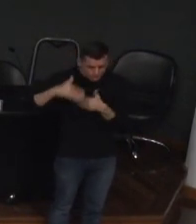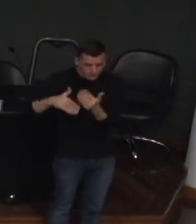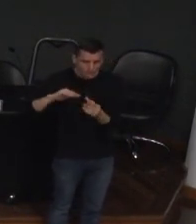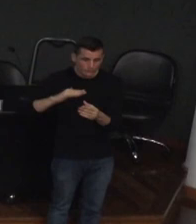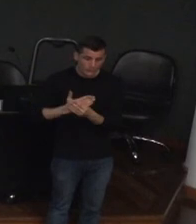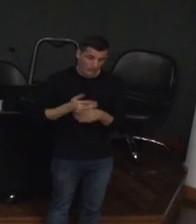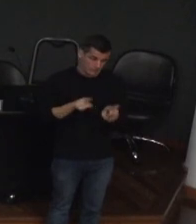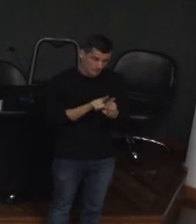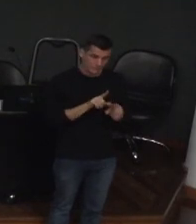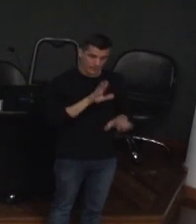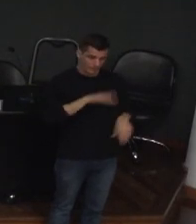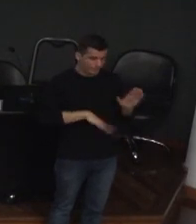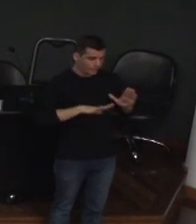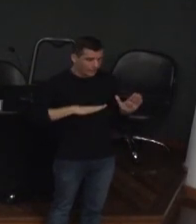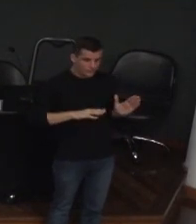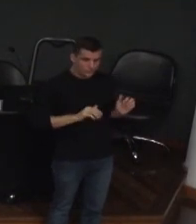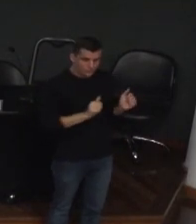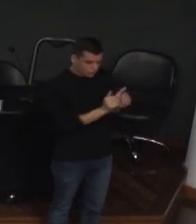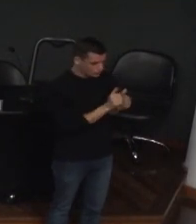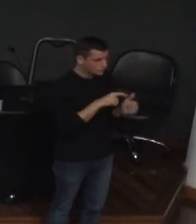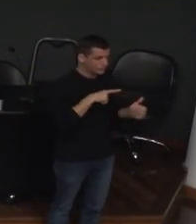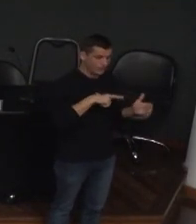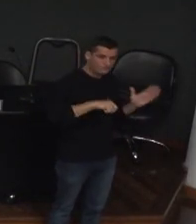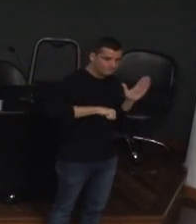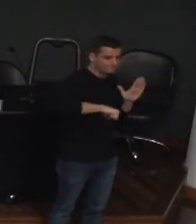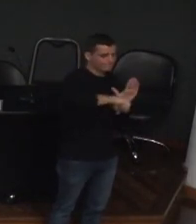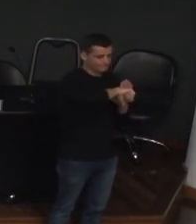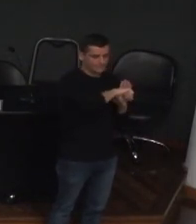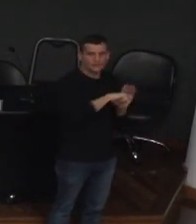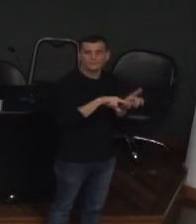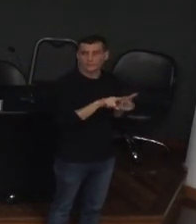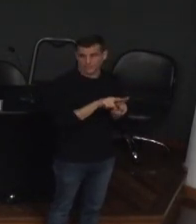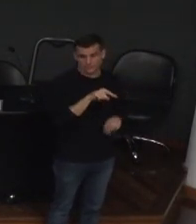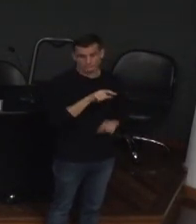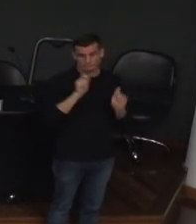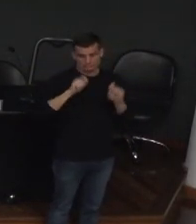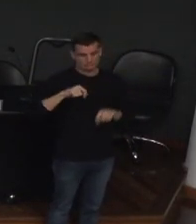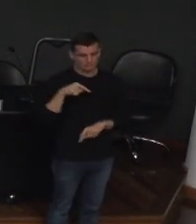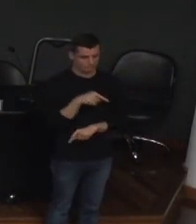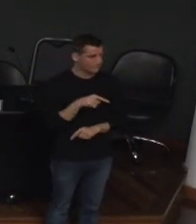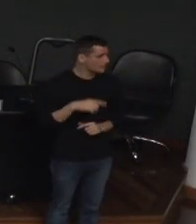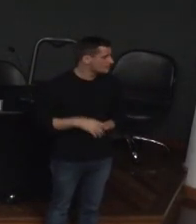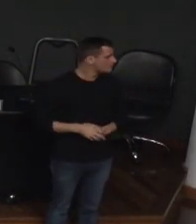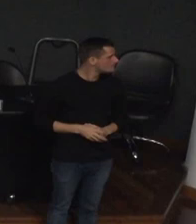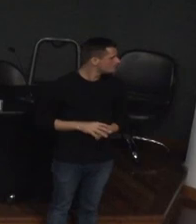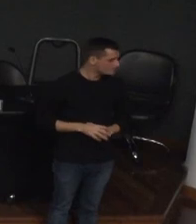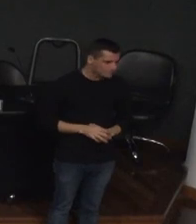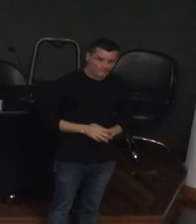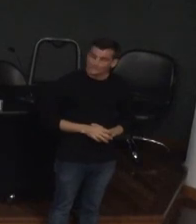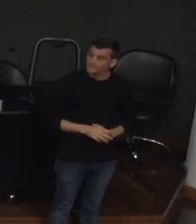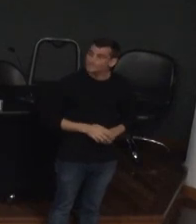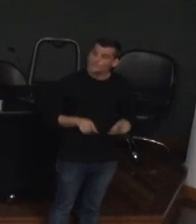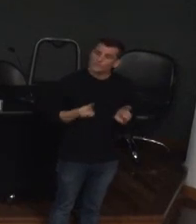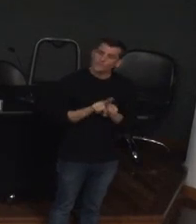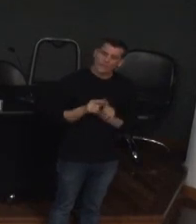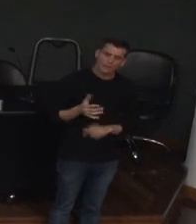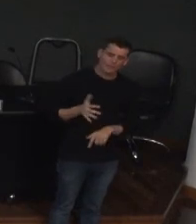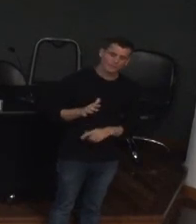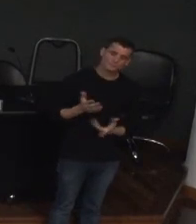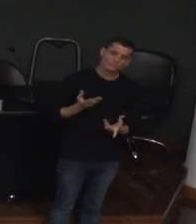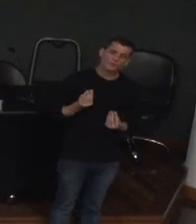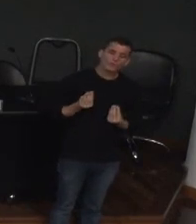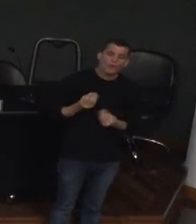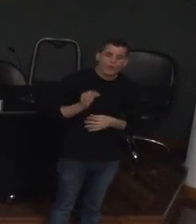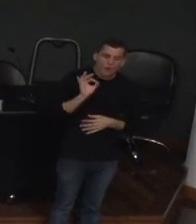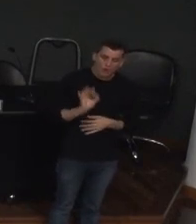criminal envolvida, então isso é possível também. Uhum. Aí a relação de probabilidade e impacto. A probabilidade a gente